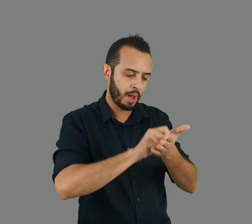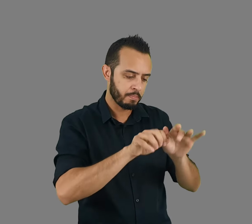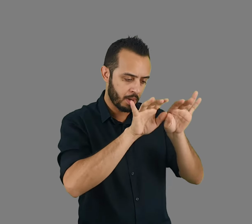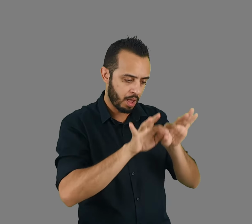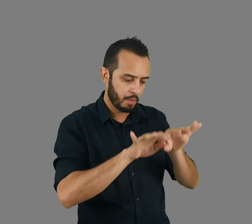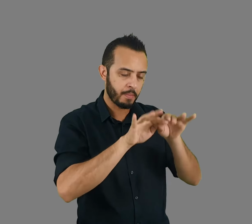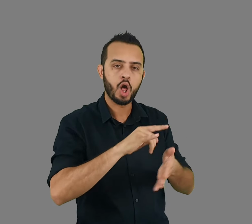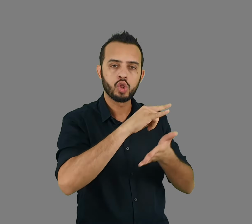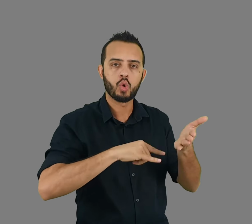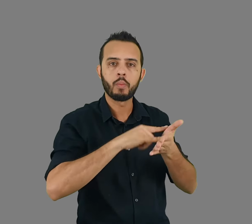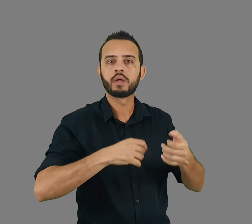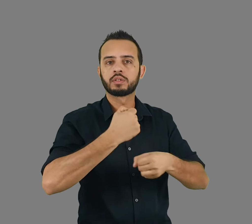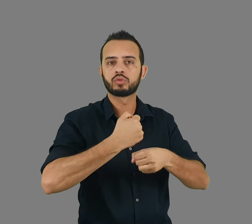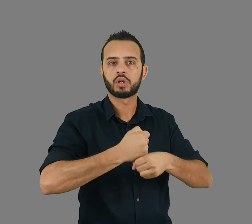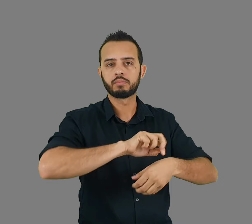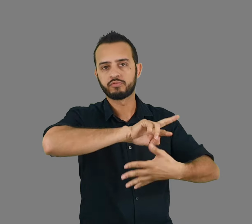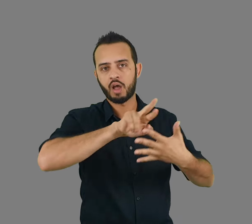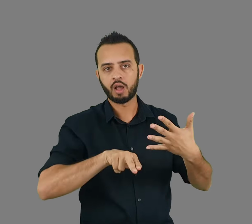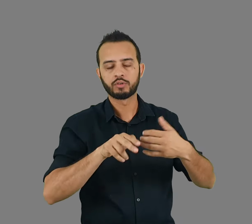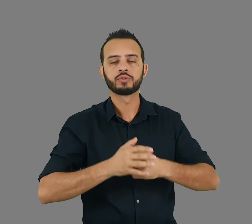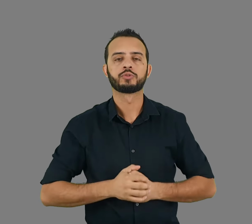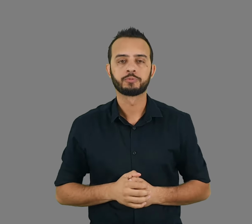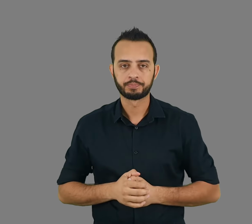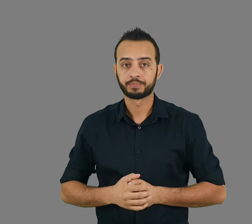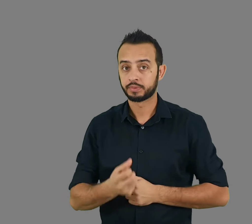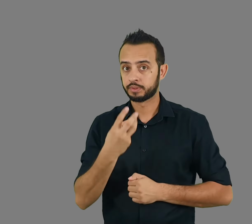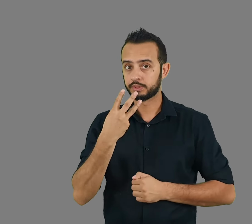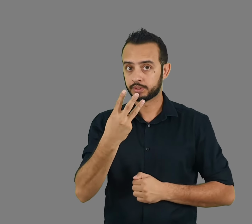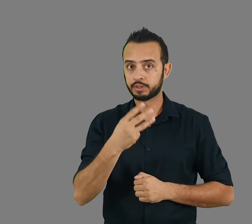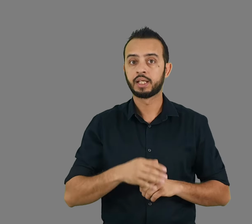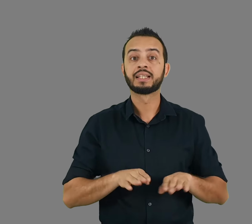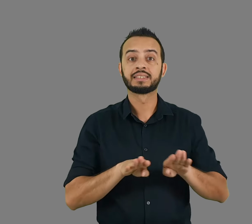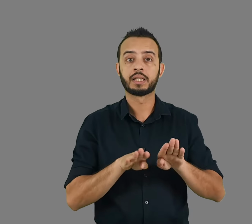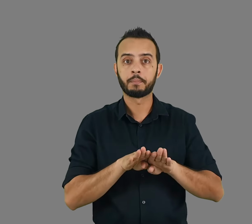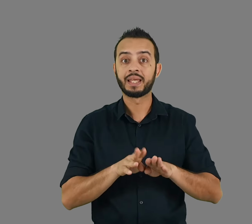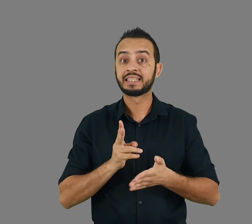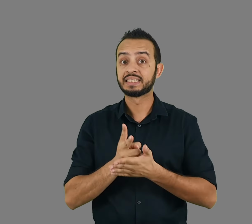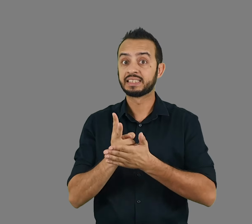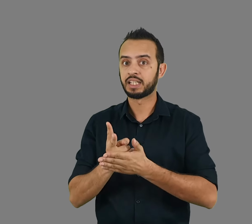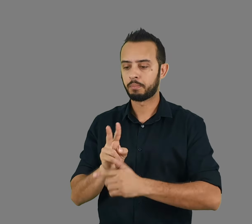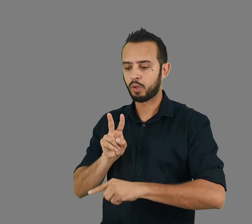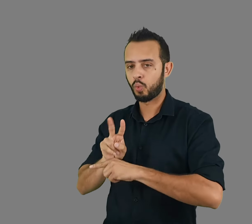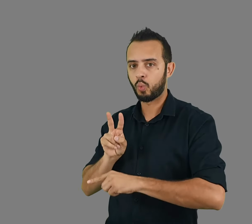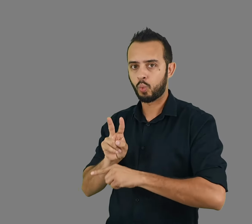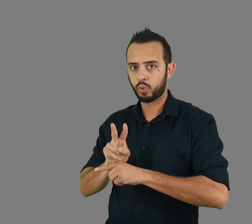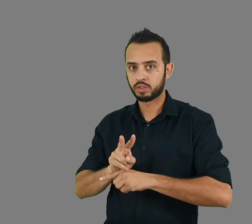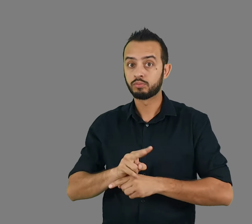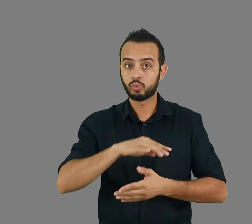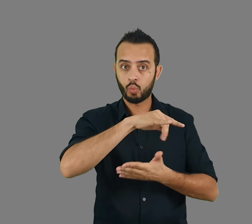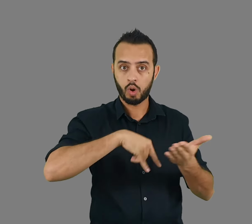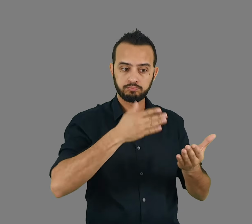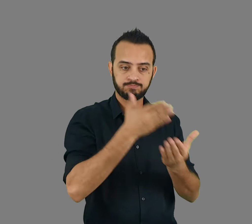da SUCAMP. 3. Manter e ter sob sua guarda o arquivo da SUCAMP.